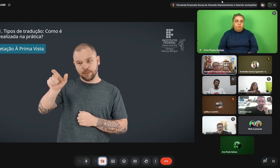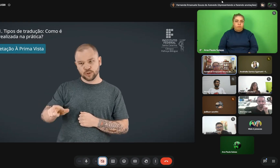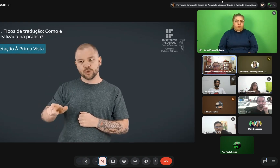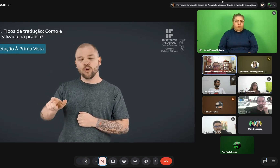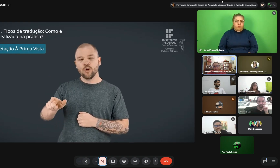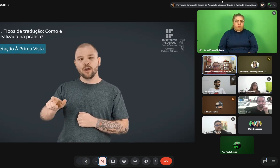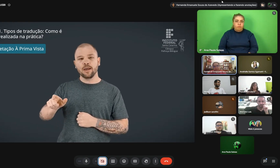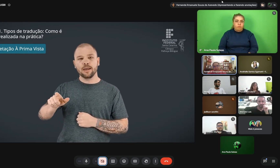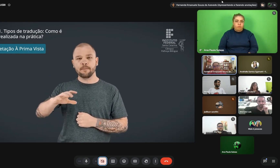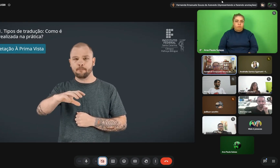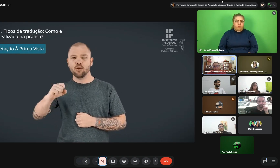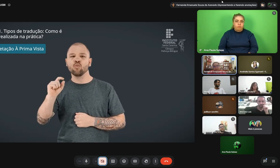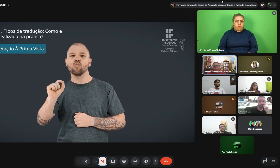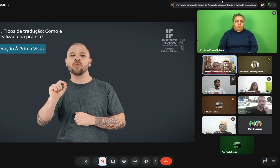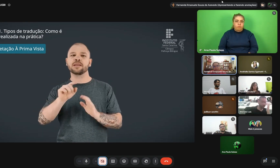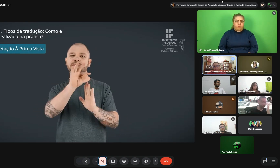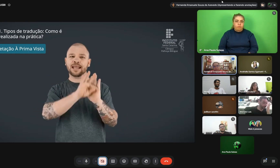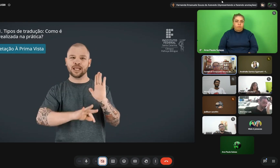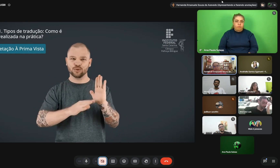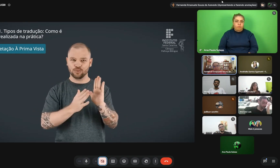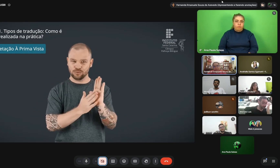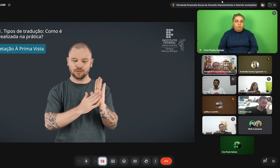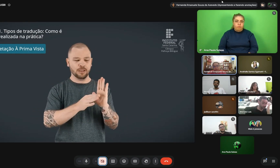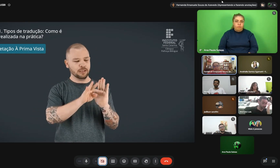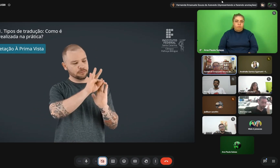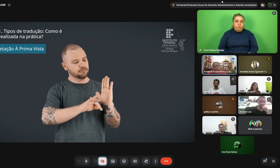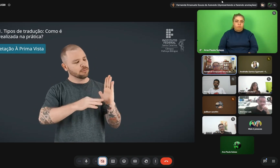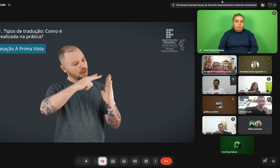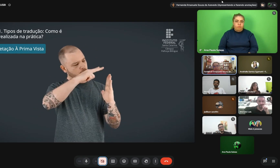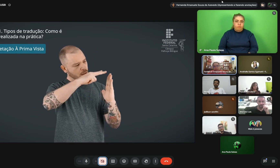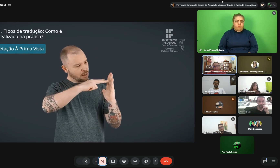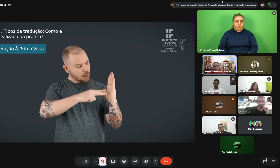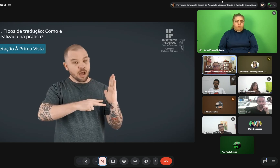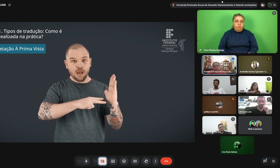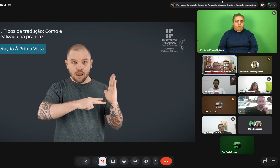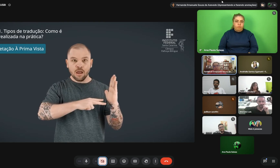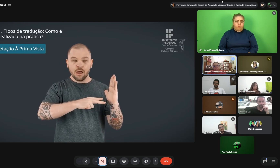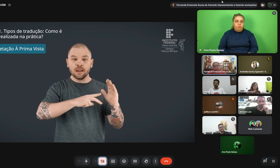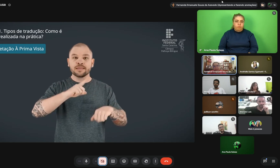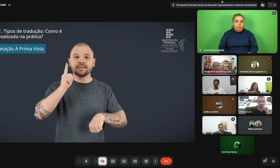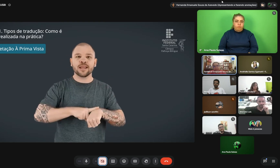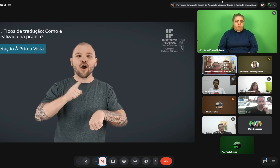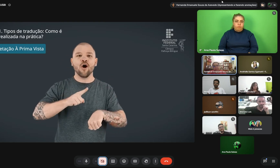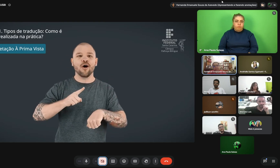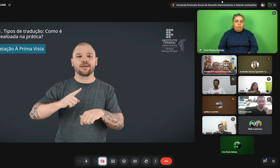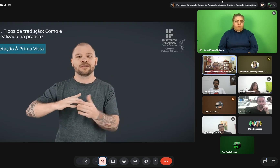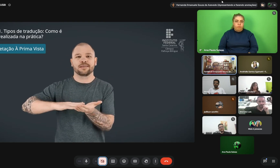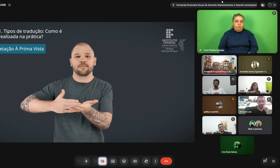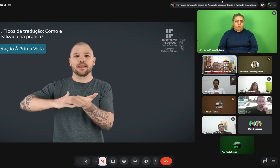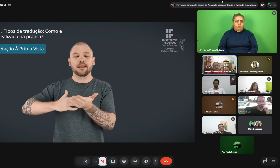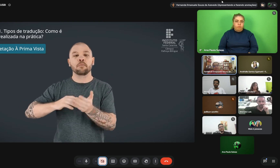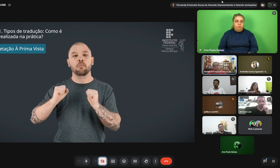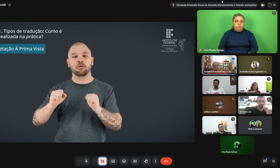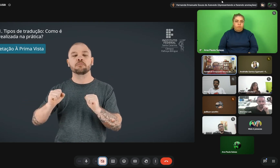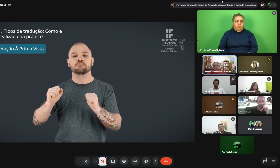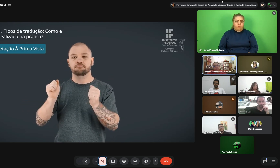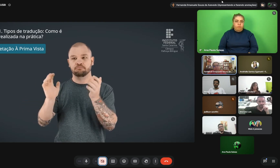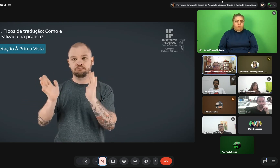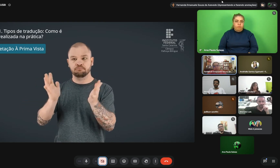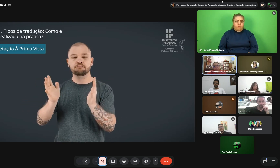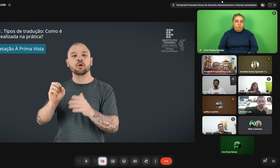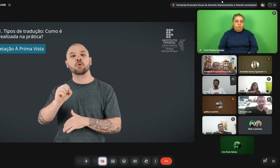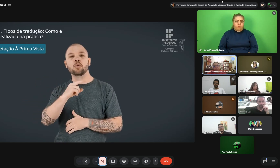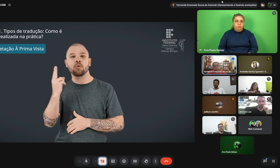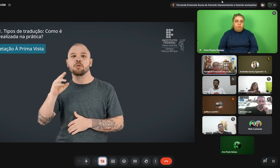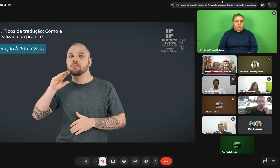exemplo, tem uma pessoa, pode pegar um documento, uma ficha, ela lê e na hora ela já faz a interpretação para a